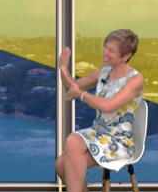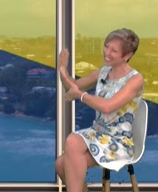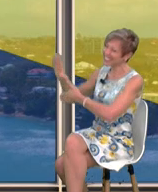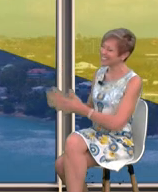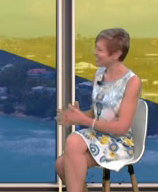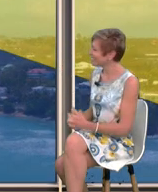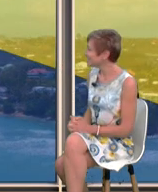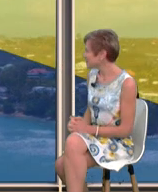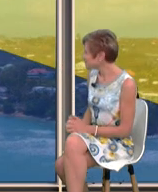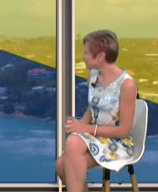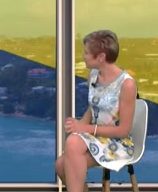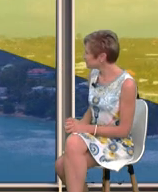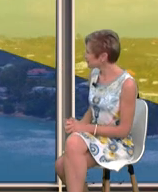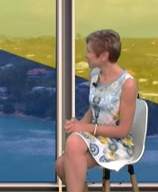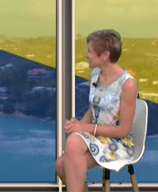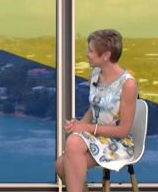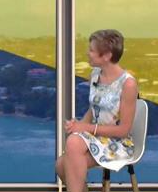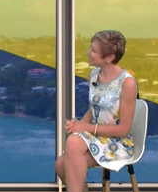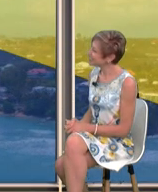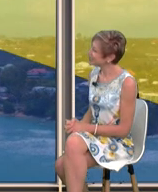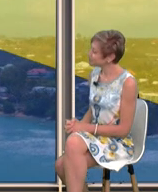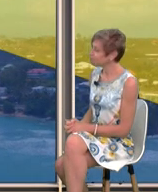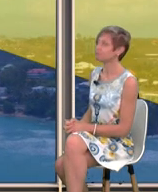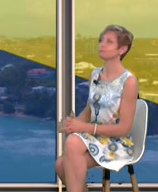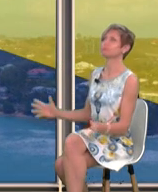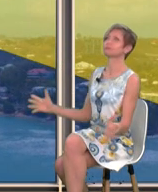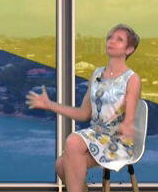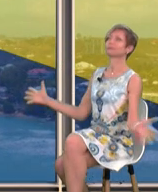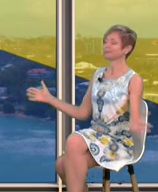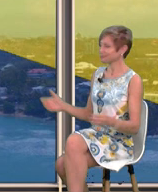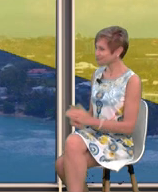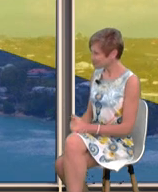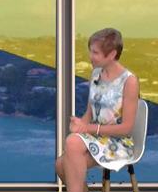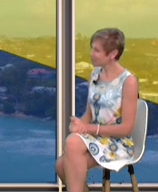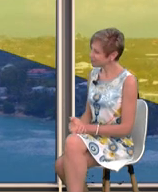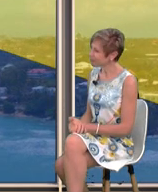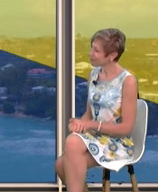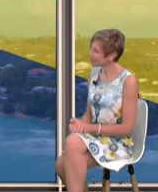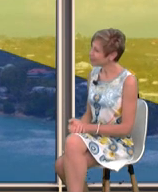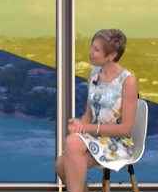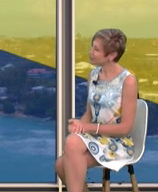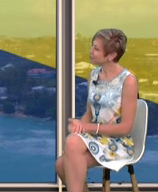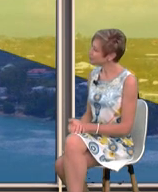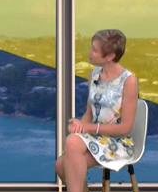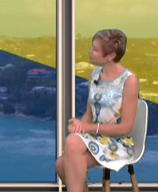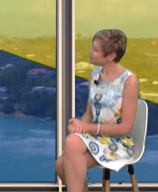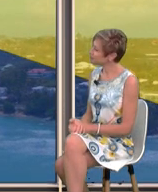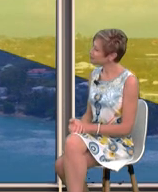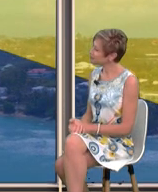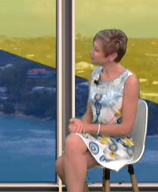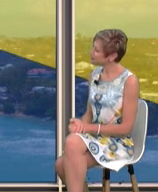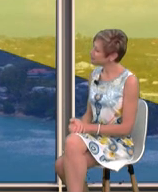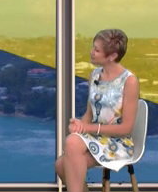Justement, si encore une fois, on veut en savoir plus sur vous, vos actions, la possibilité de vous joindre ou de participer ou même de vous aider,